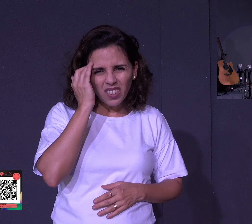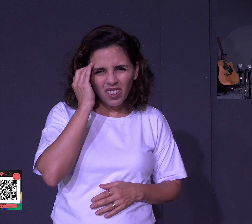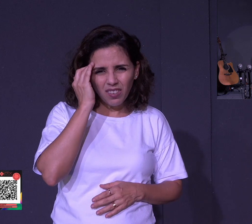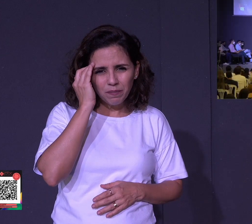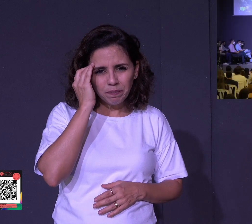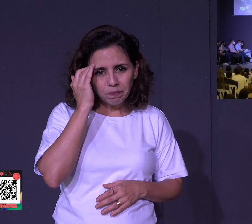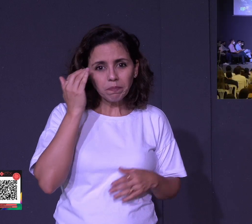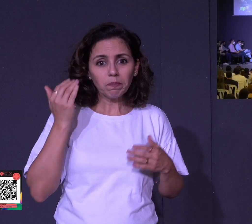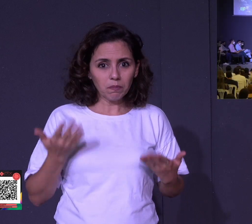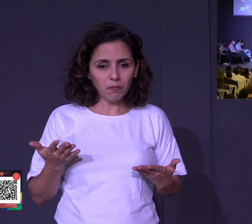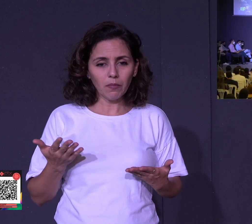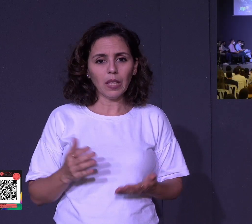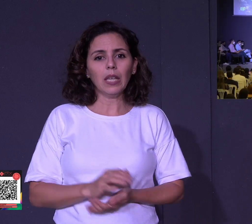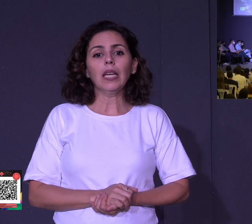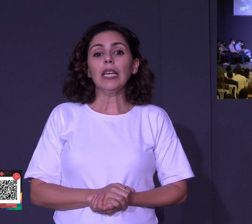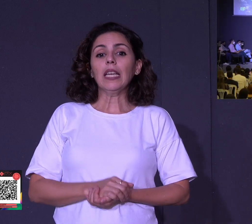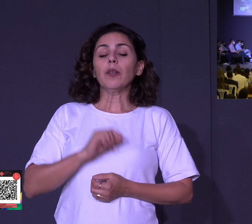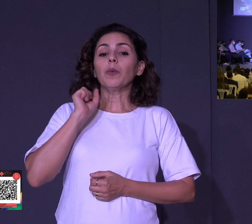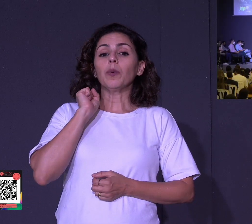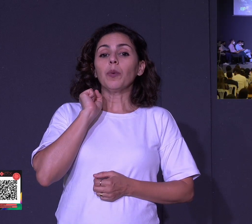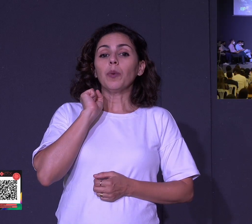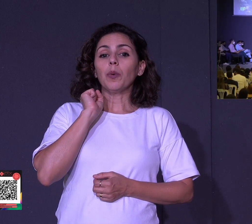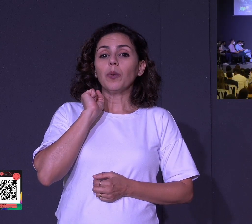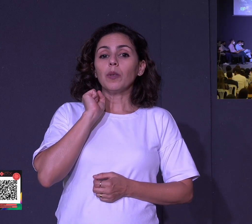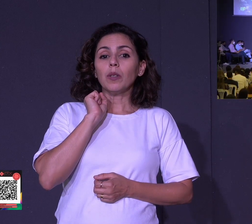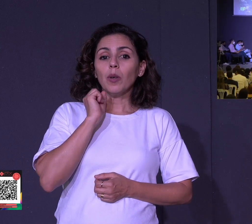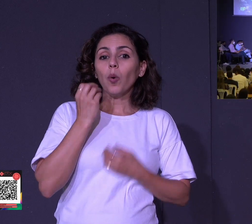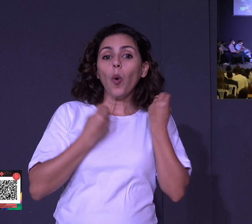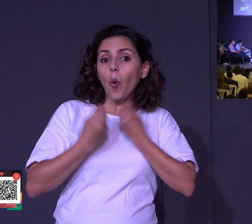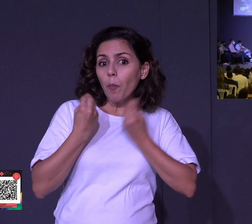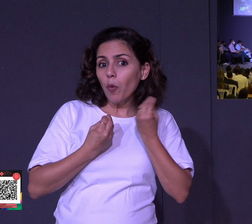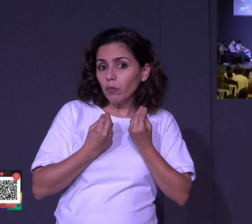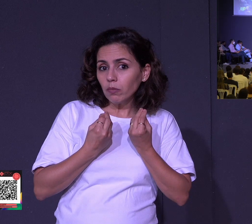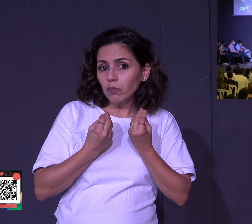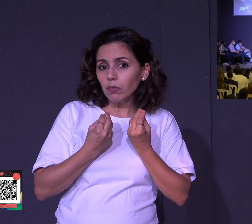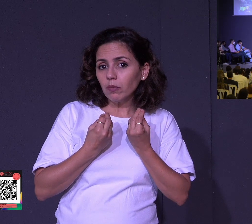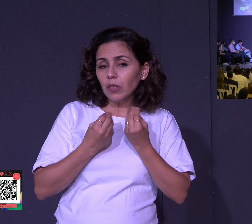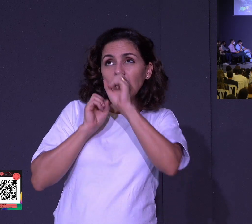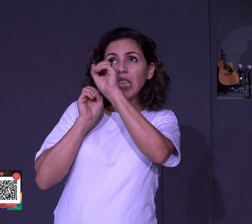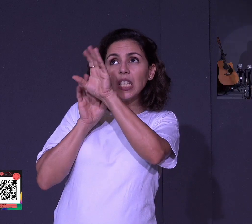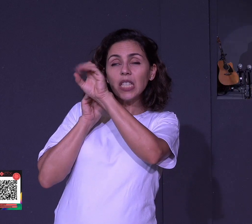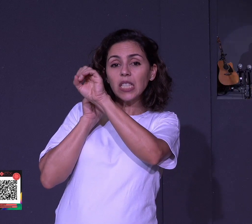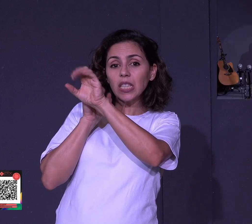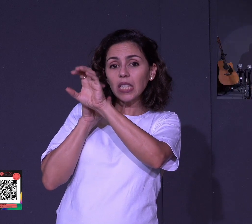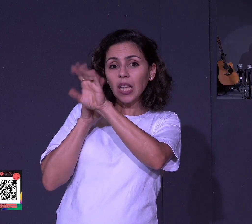diz, nós, porém, temos a mente de Cristo. Que Ele nos